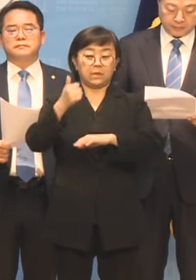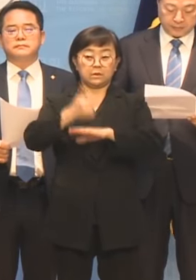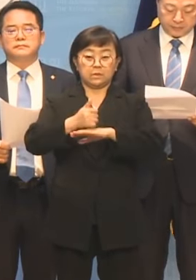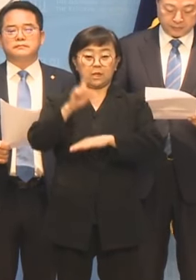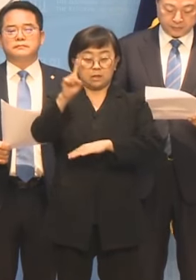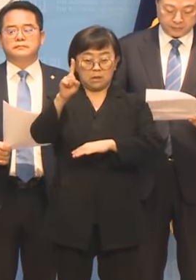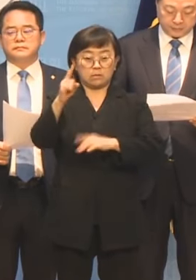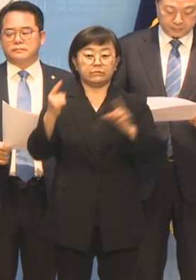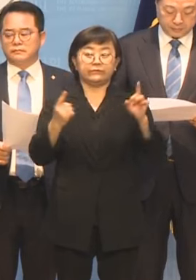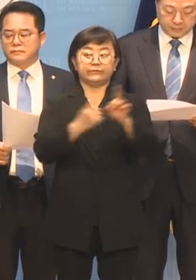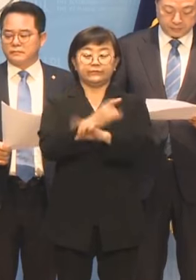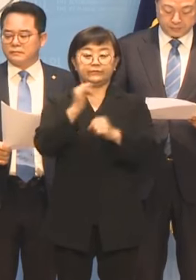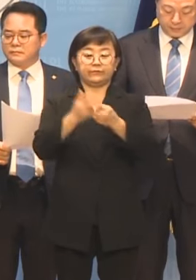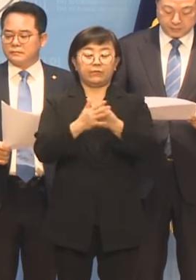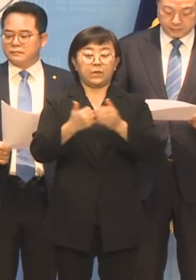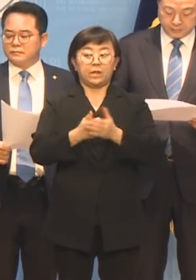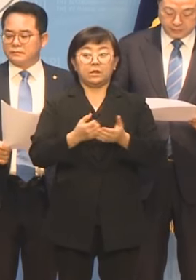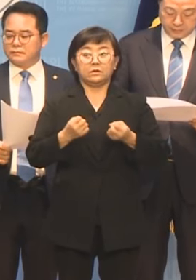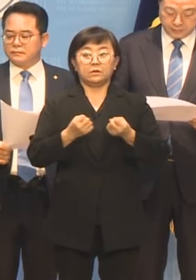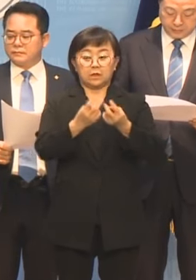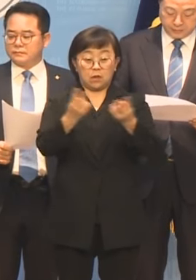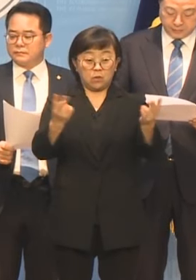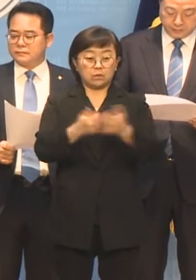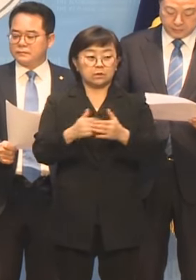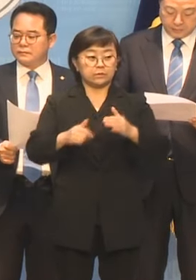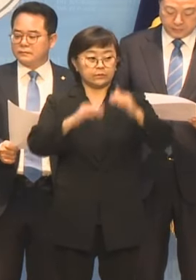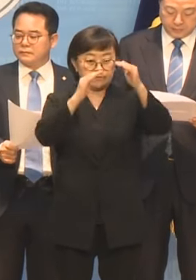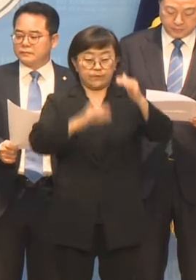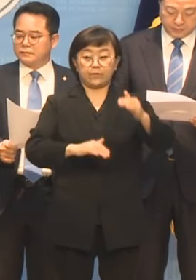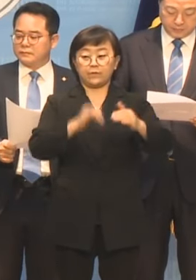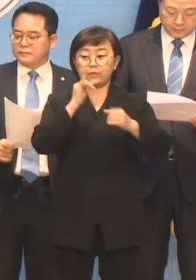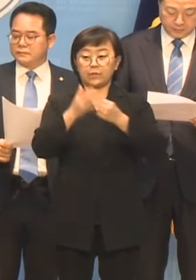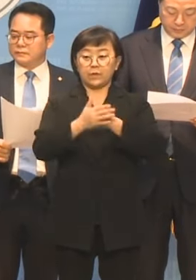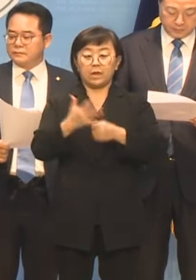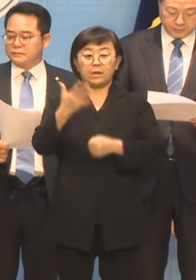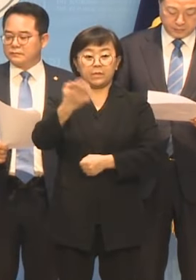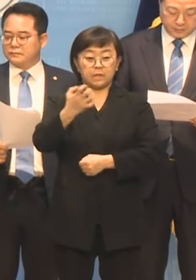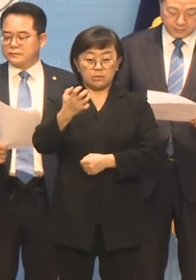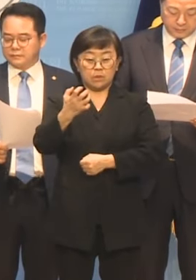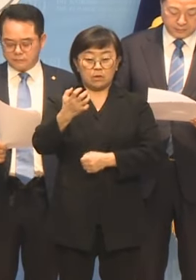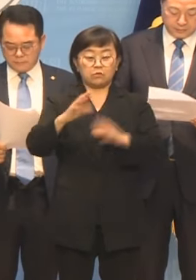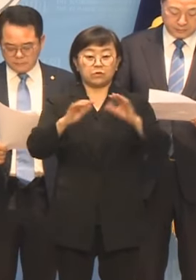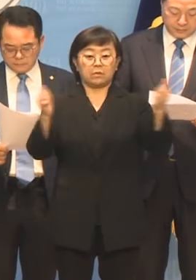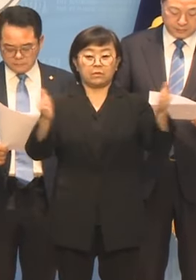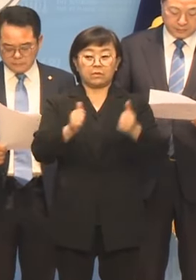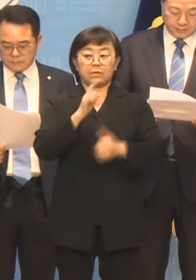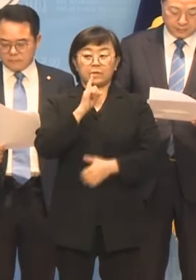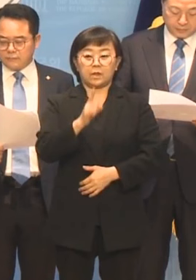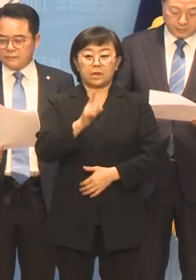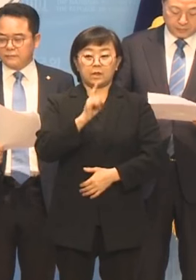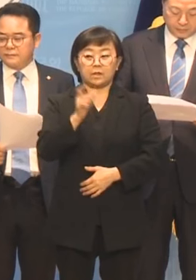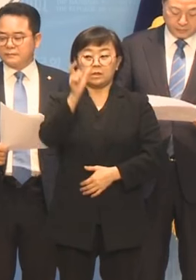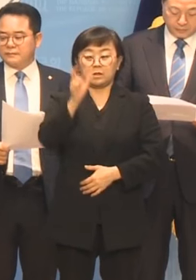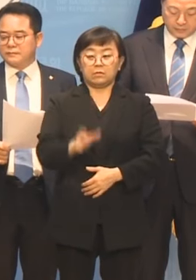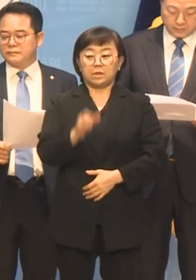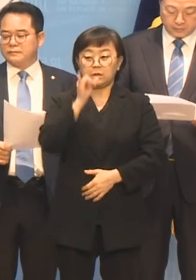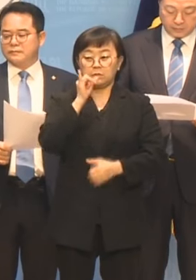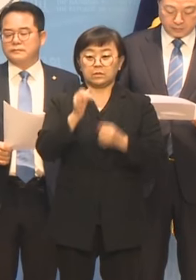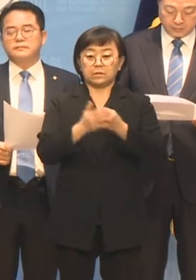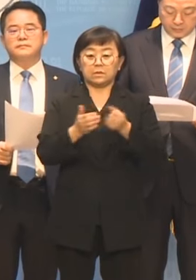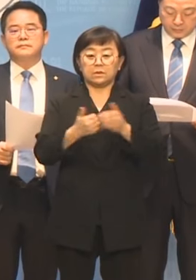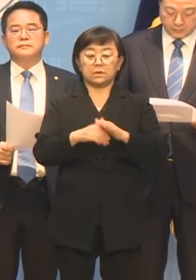한 가지 정정하겠습니다. 저희가 배포해드린 기자회견문에는 총 80명 국회의원 이름이 나열이 되어